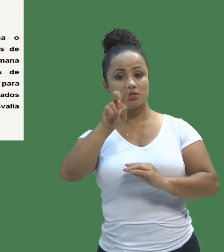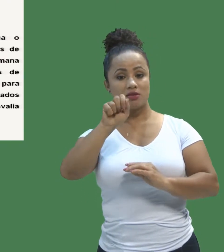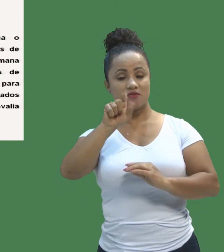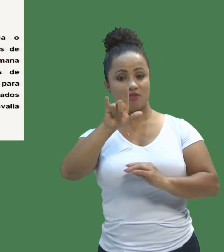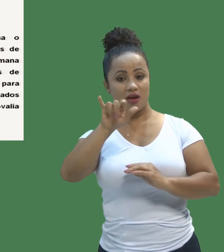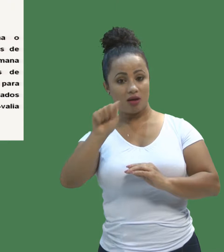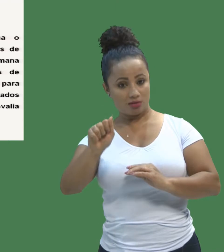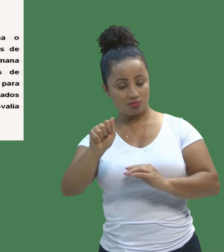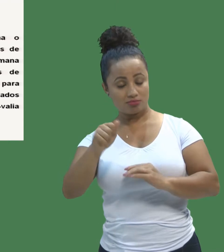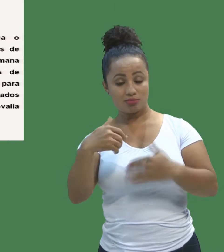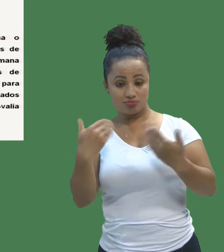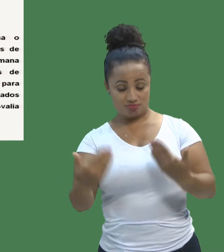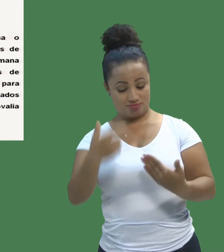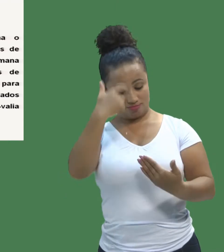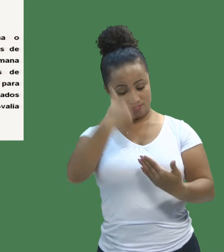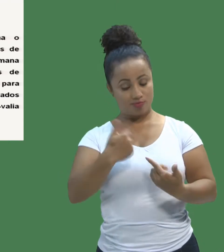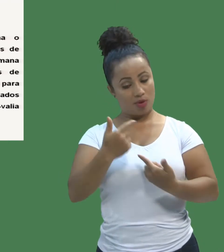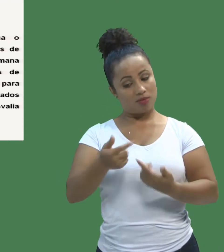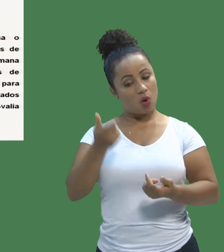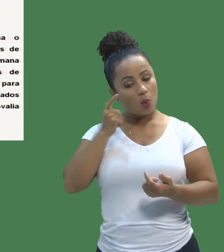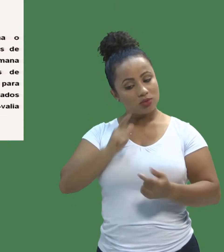a balconista da loja.